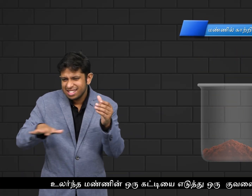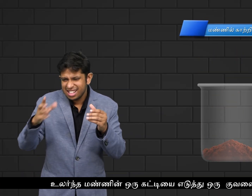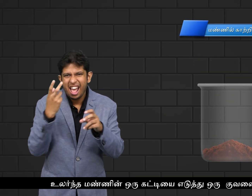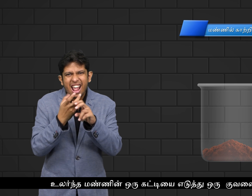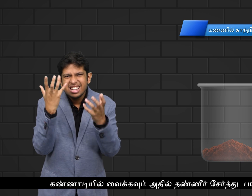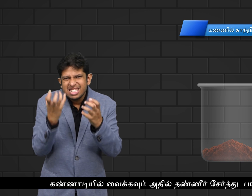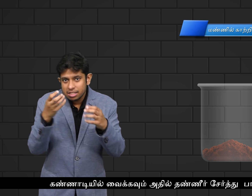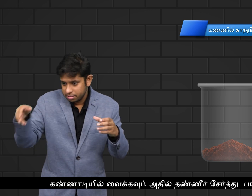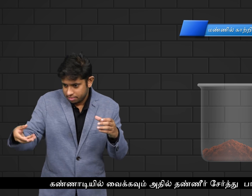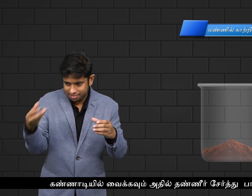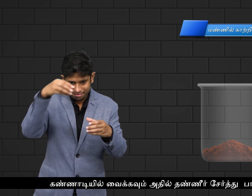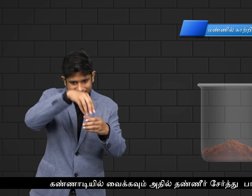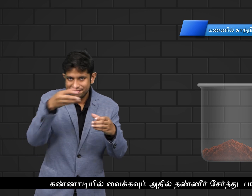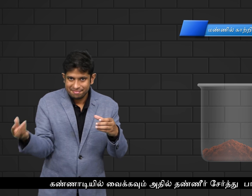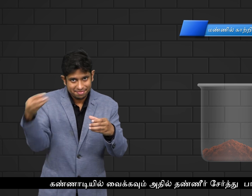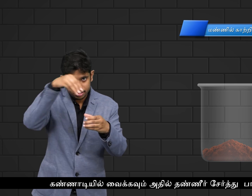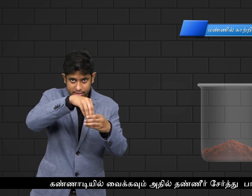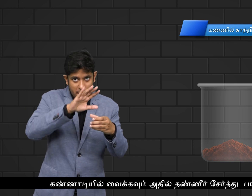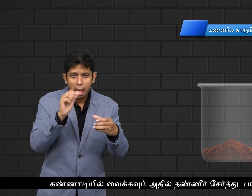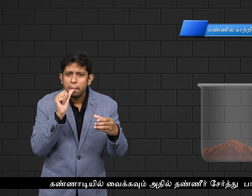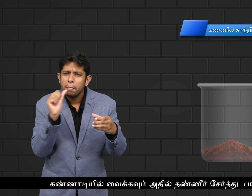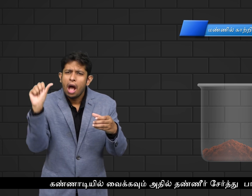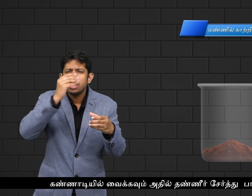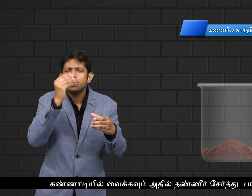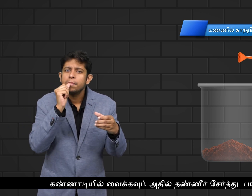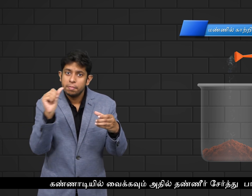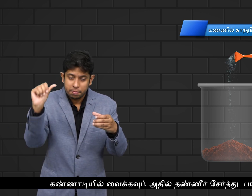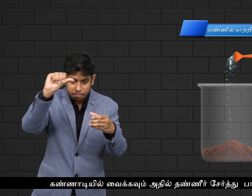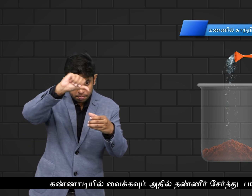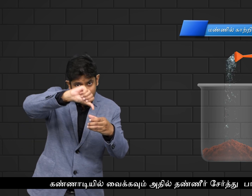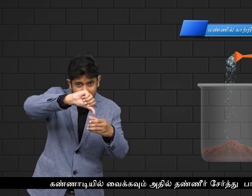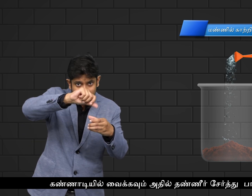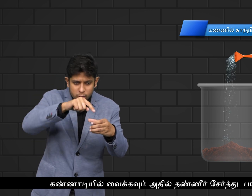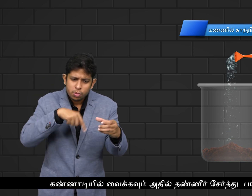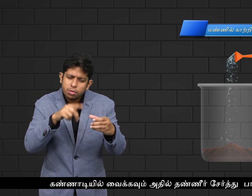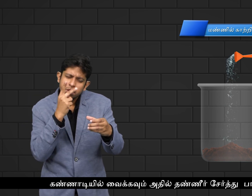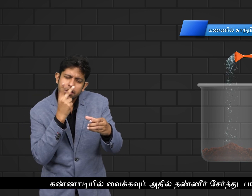அல்லது கண்ணாடியில் வைக்கவும். அதில் தண்ணீர் சேர்த்து பார்க்கவும்.